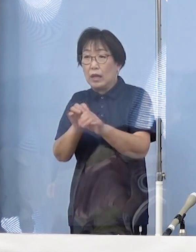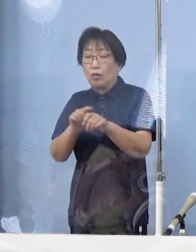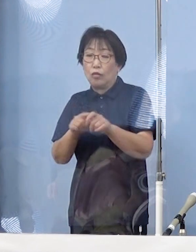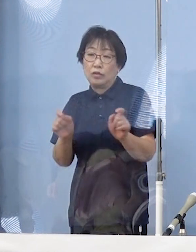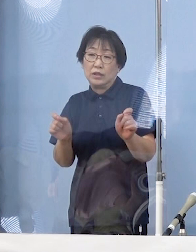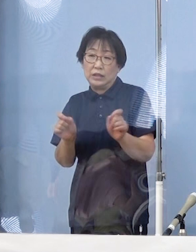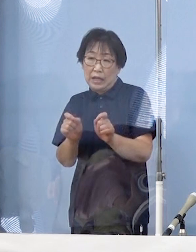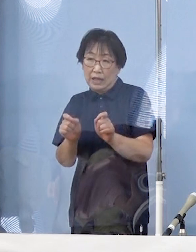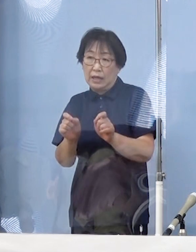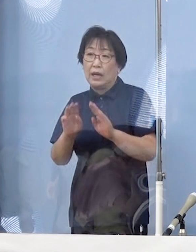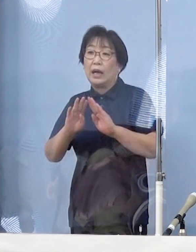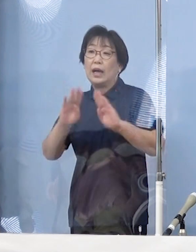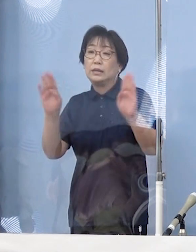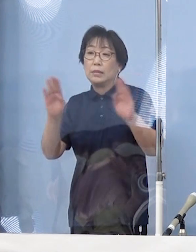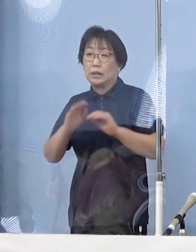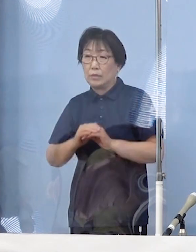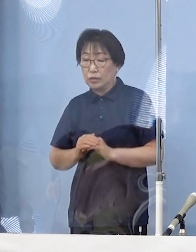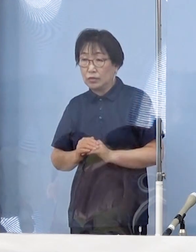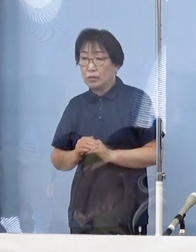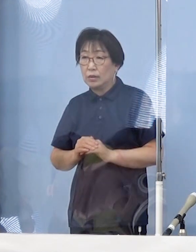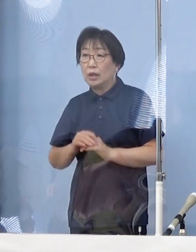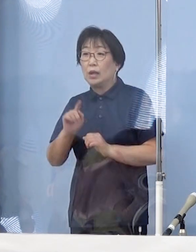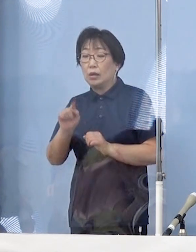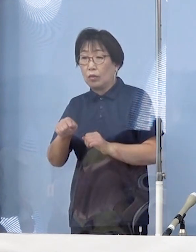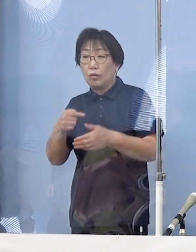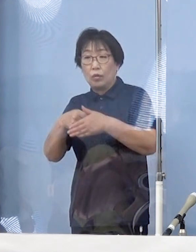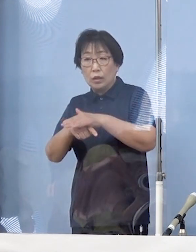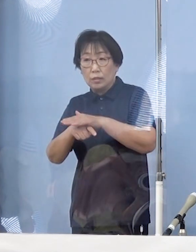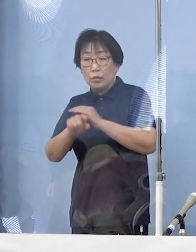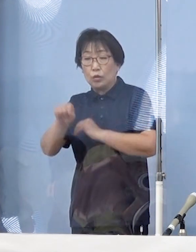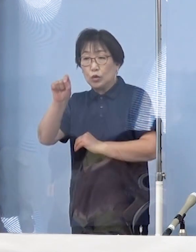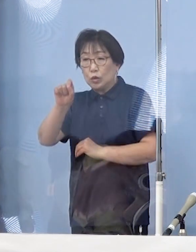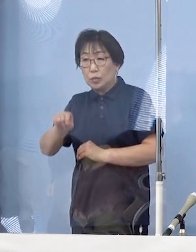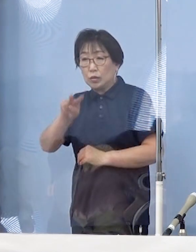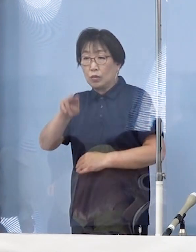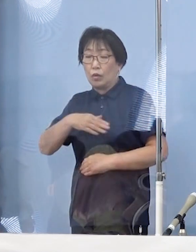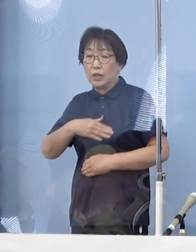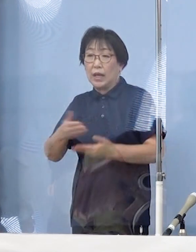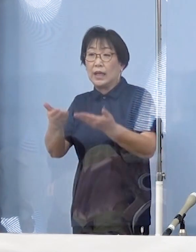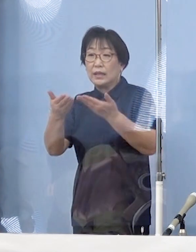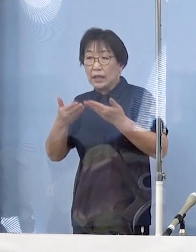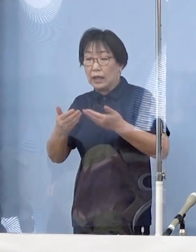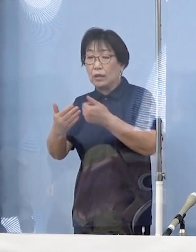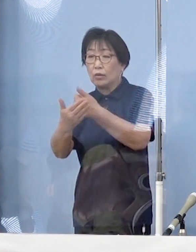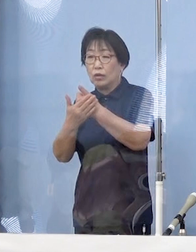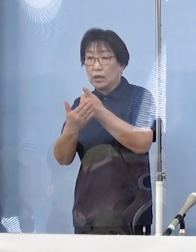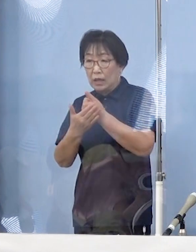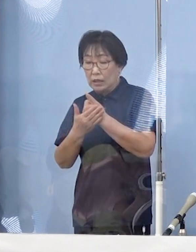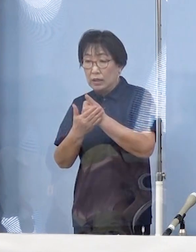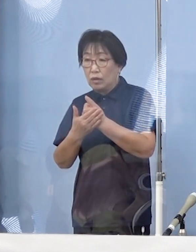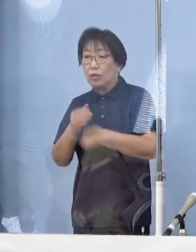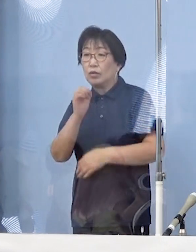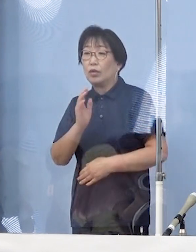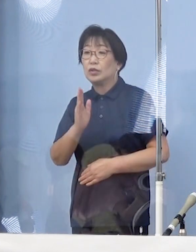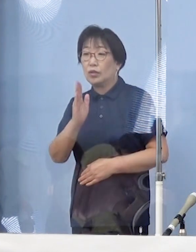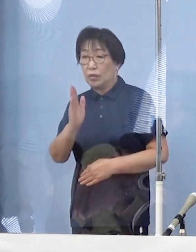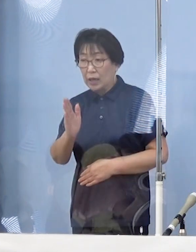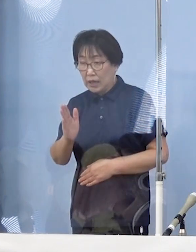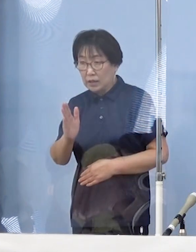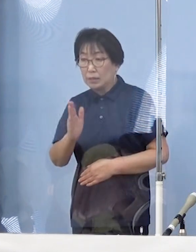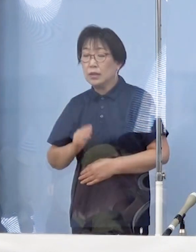。施策の趣旨を十分にご理解いただきご協力賜りますようよろしくお願いいたします。